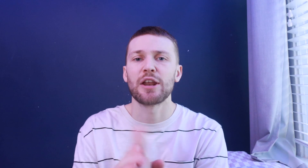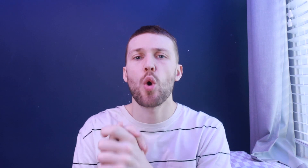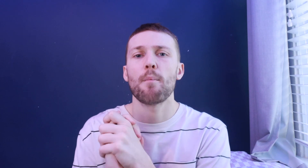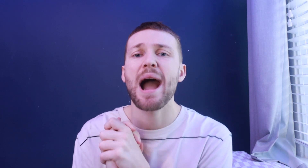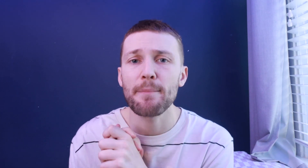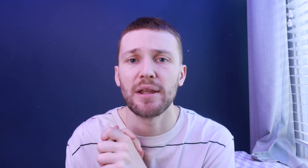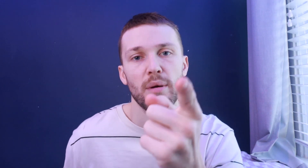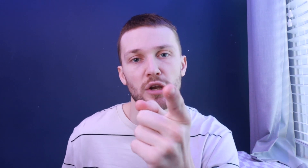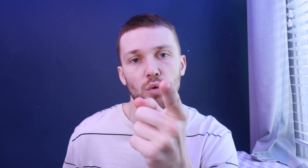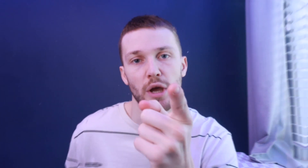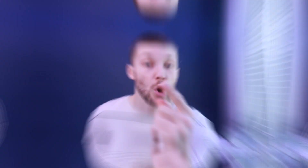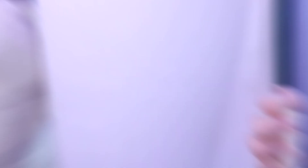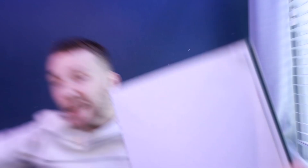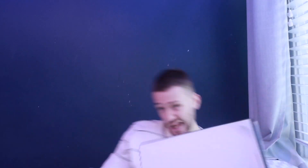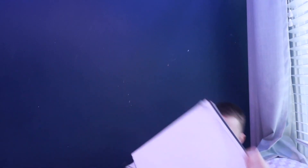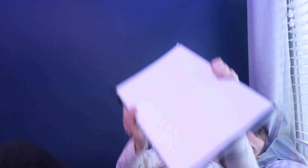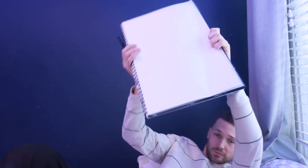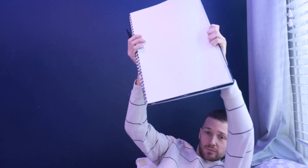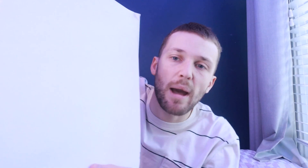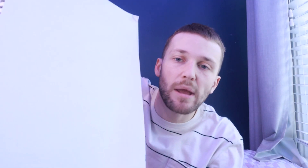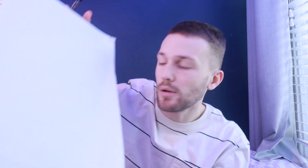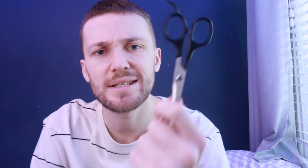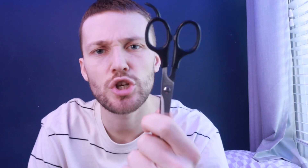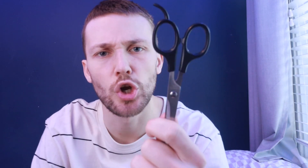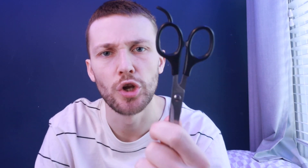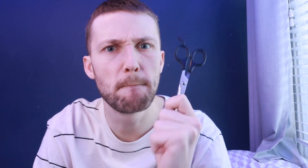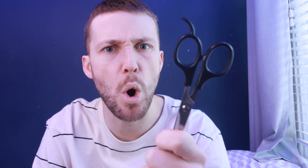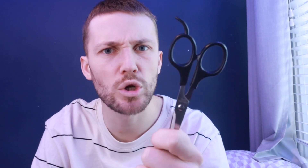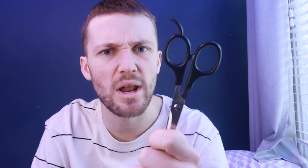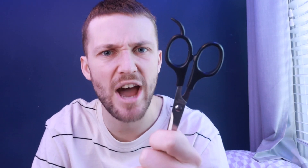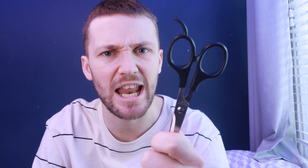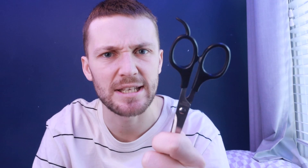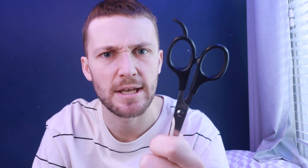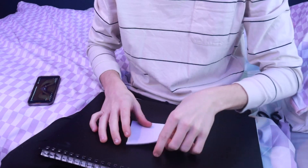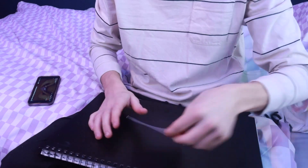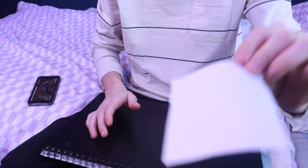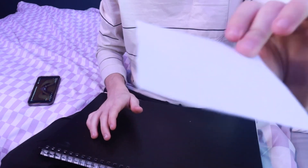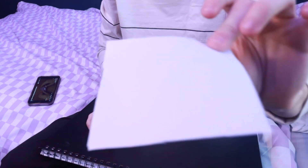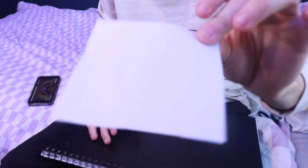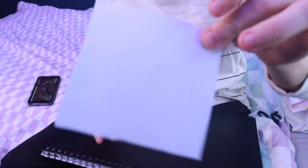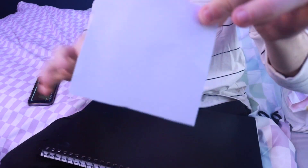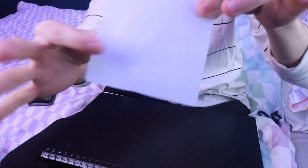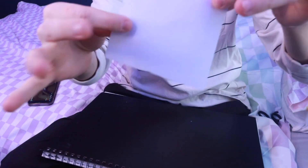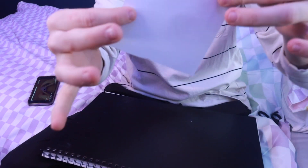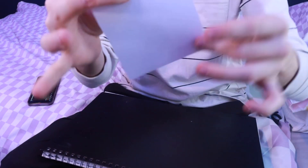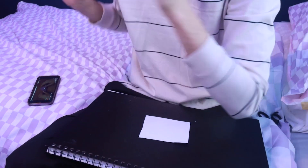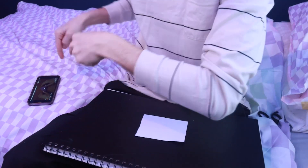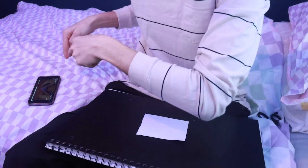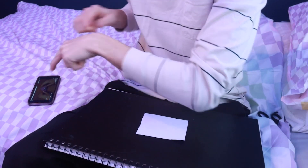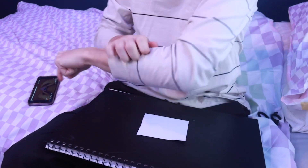o papur, byddai nôl nawr. Papur? Sishern. Bod yn ofalus! Dyma'r papur sgwâr. Dwi'n mynd i cael y fideo fan